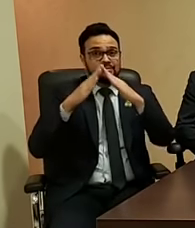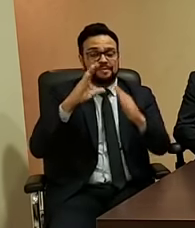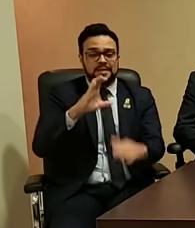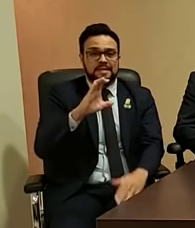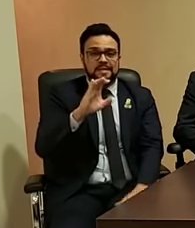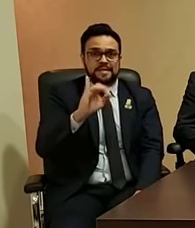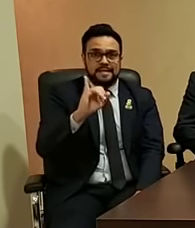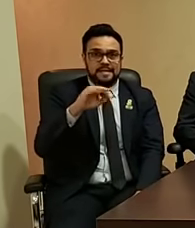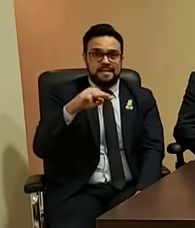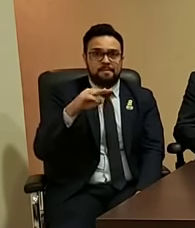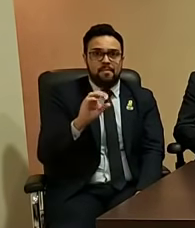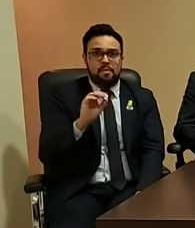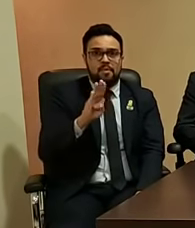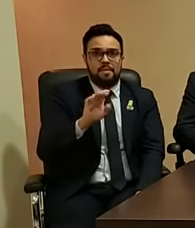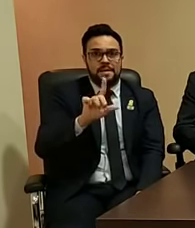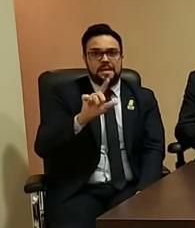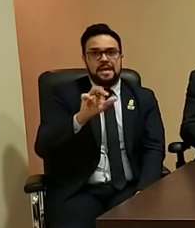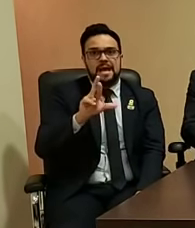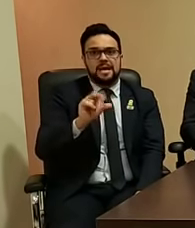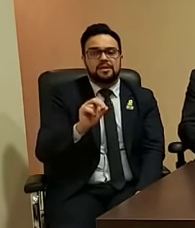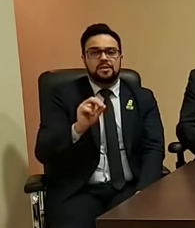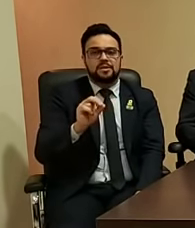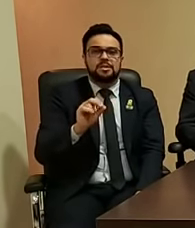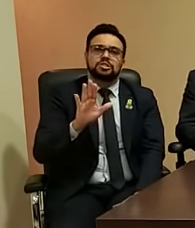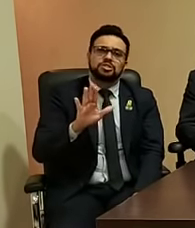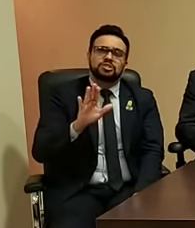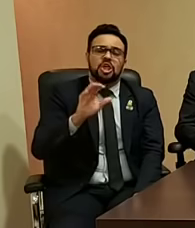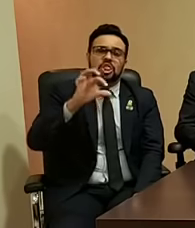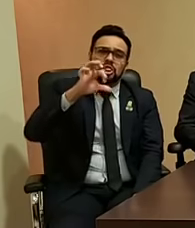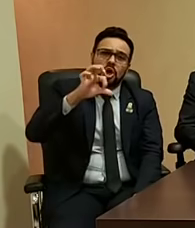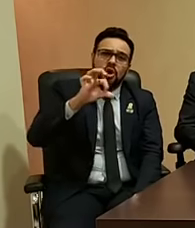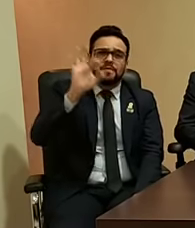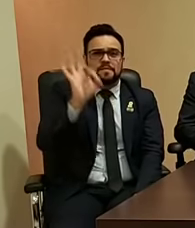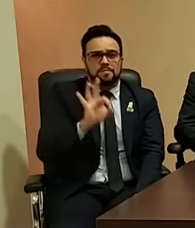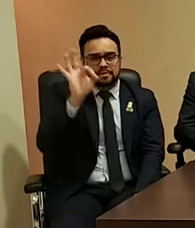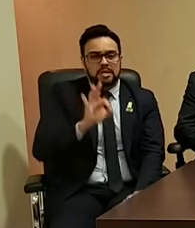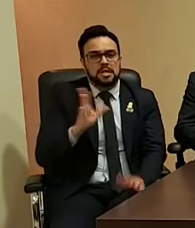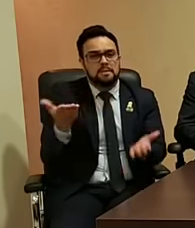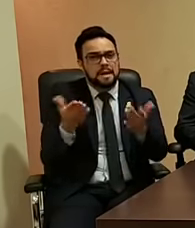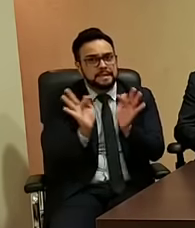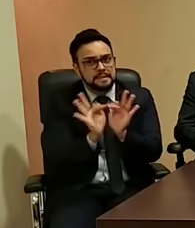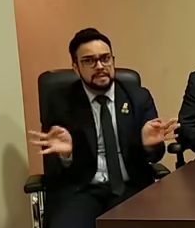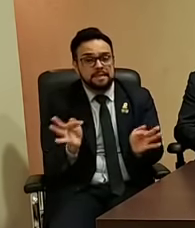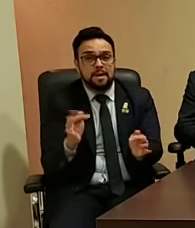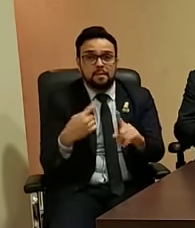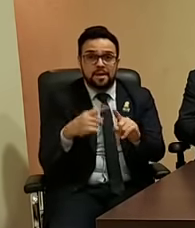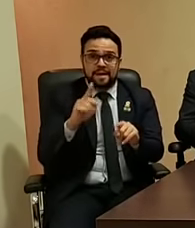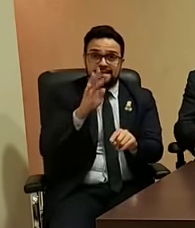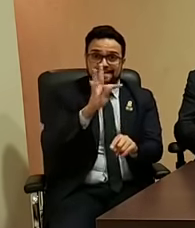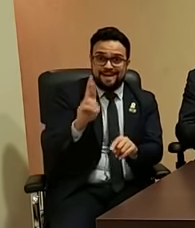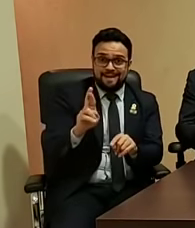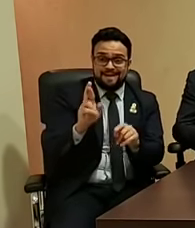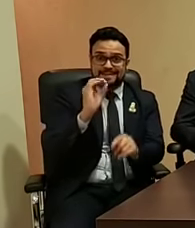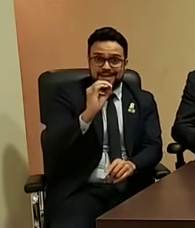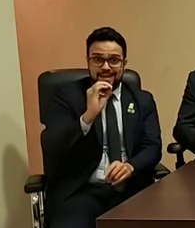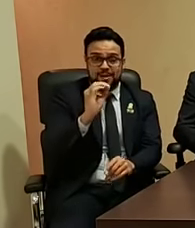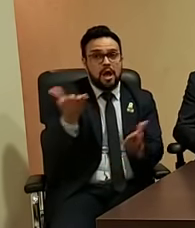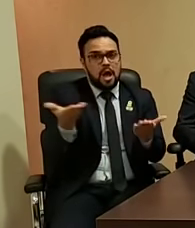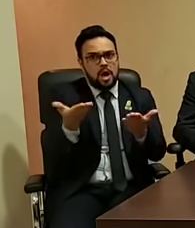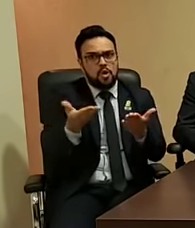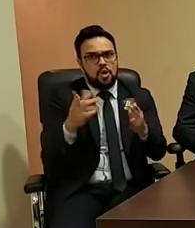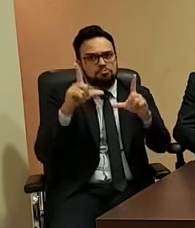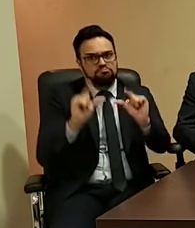assumiu? Ao redor de 9, TR mais 9%, mas para simplificar, porque a TR está zero,